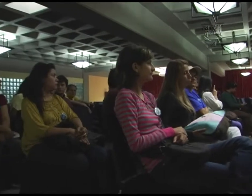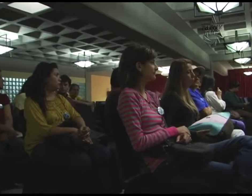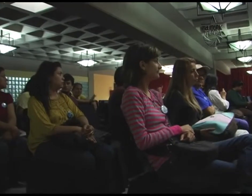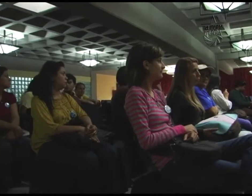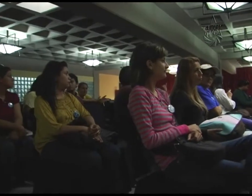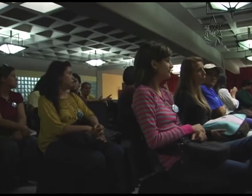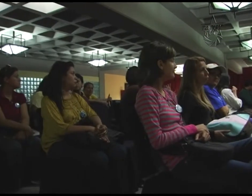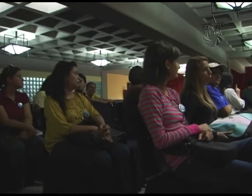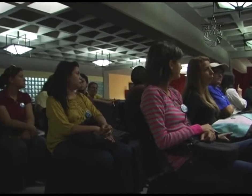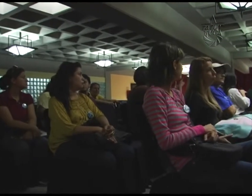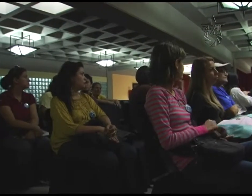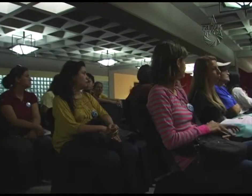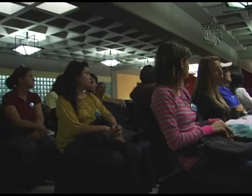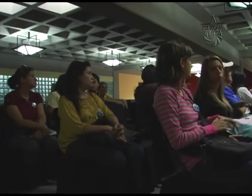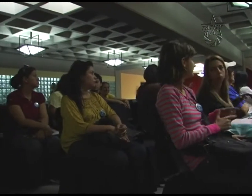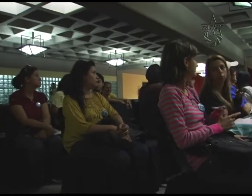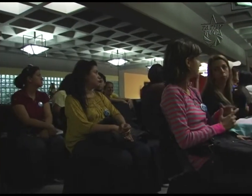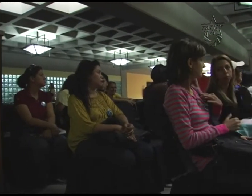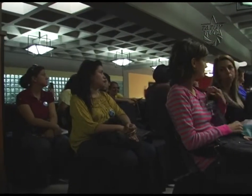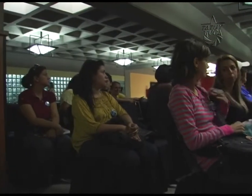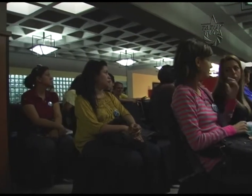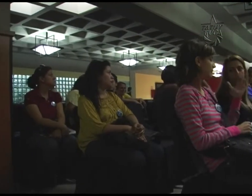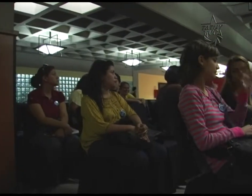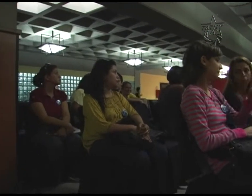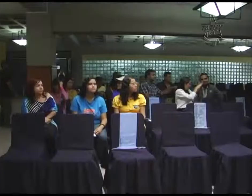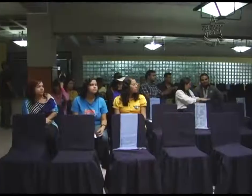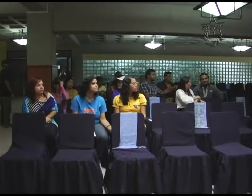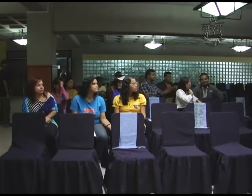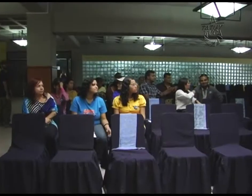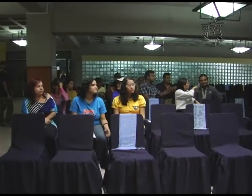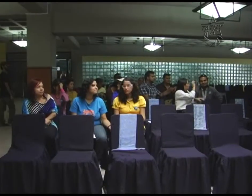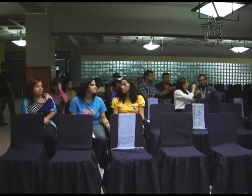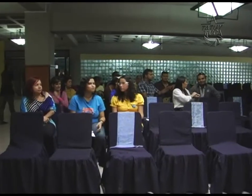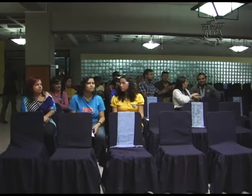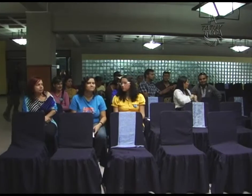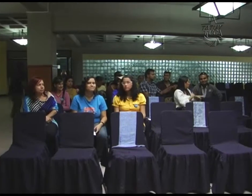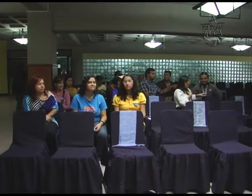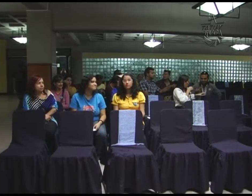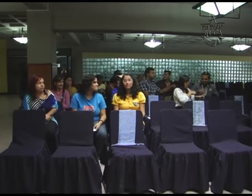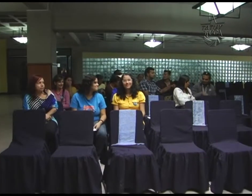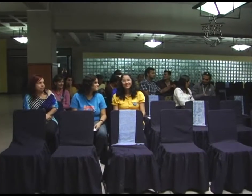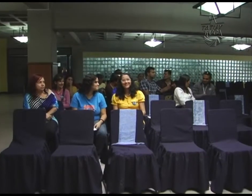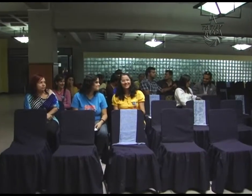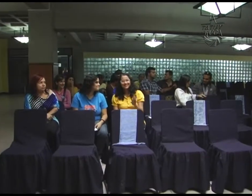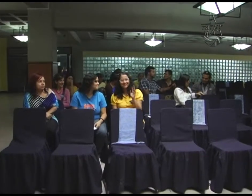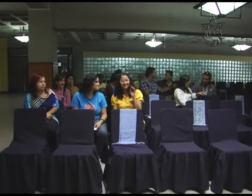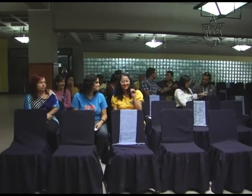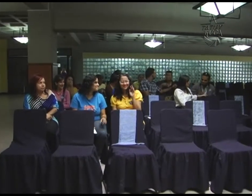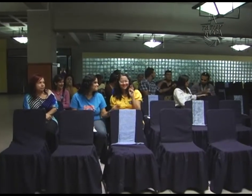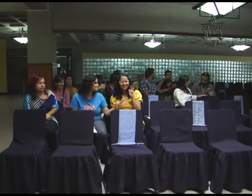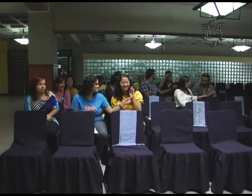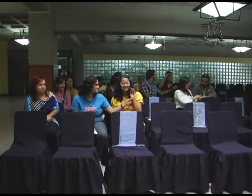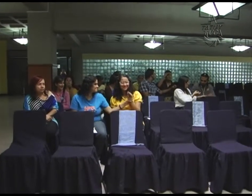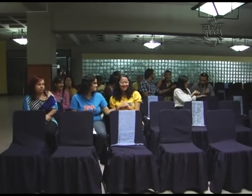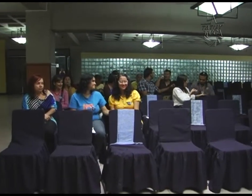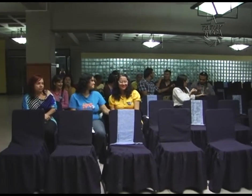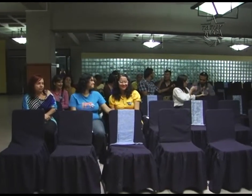El 27 de septiembre de 1958 fue decretado por la Federación Internacional el Día Internacional de las